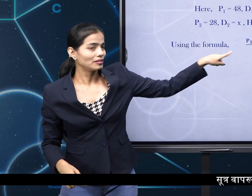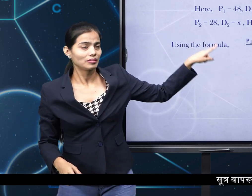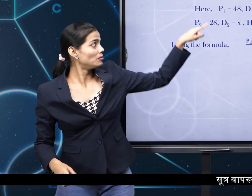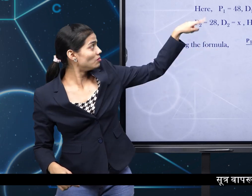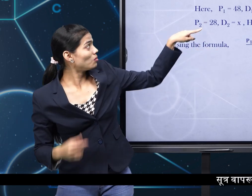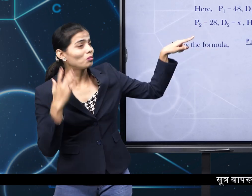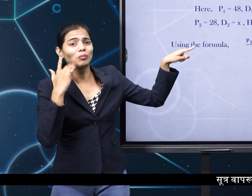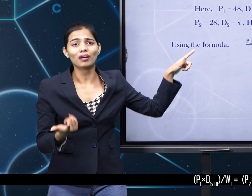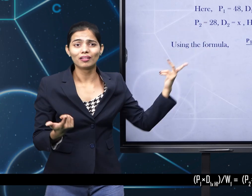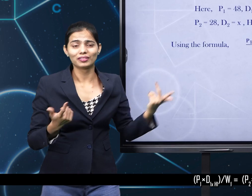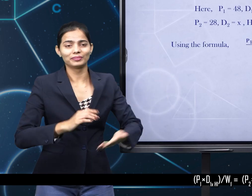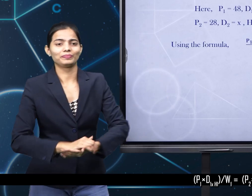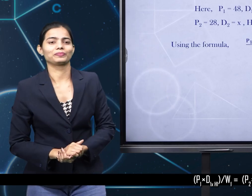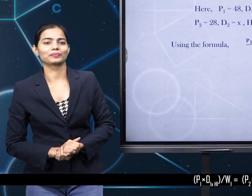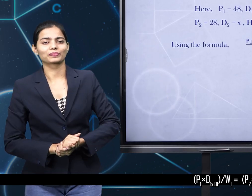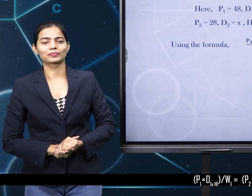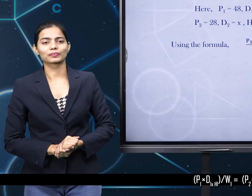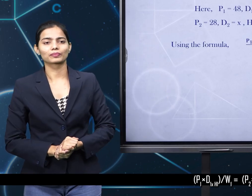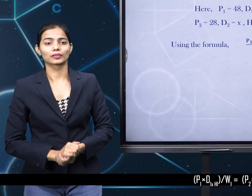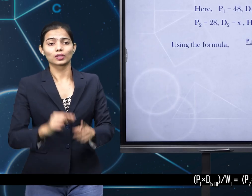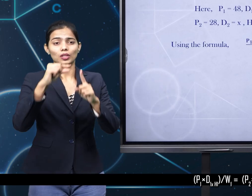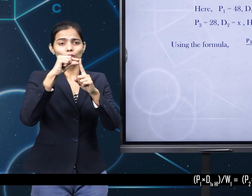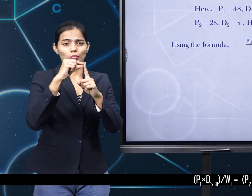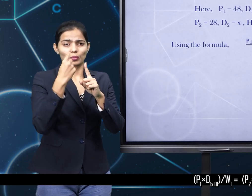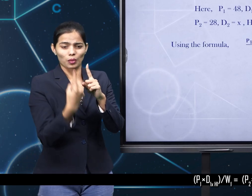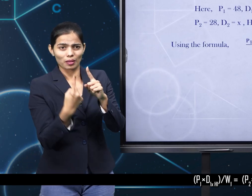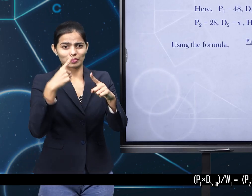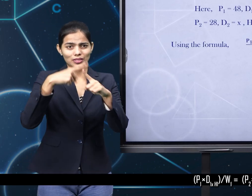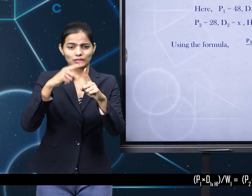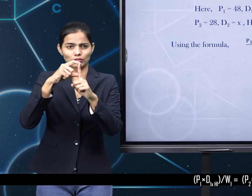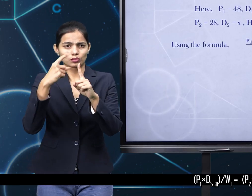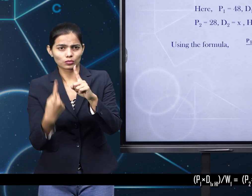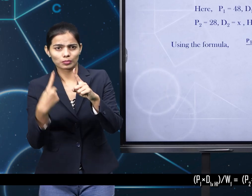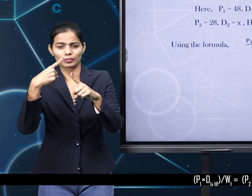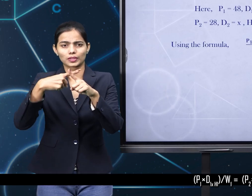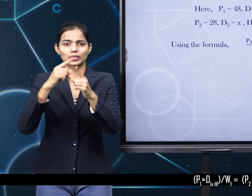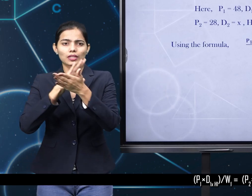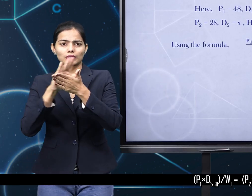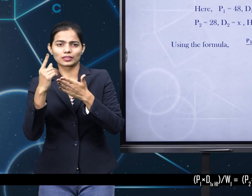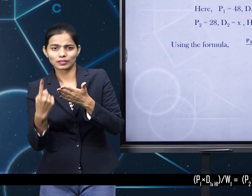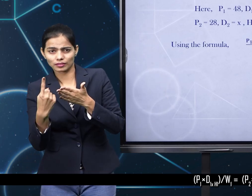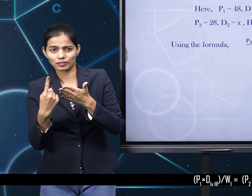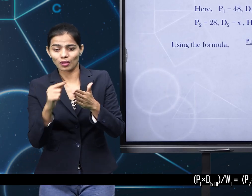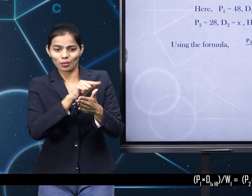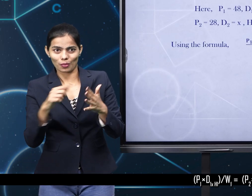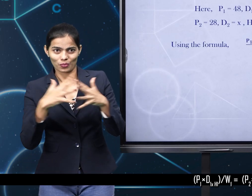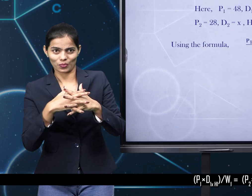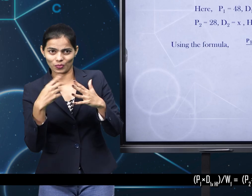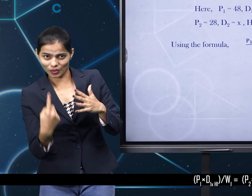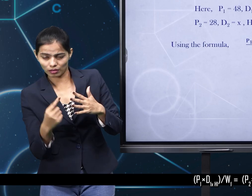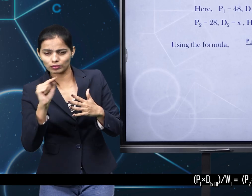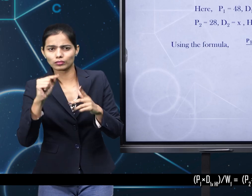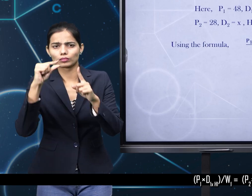सूत्र वापरून P1 गुणिले D1 गुणिले H1 भागिले W1 बरोबर P2 गुणिले D2 गुणिले H2